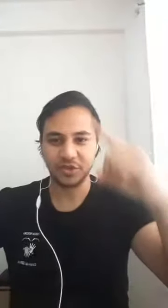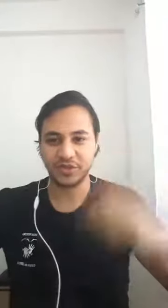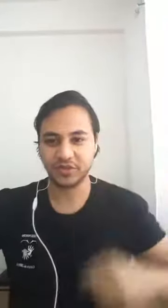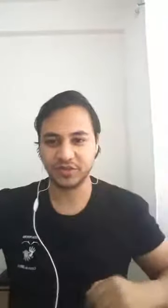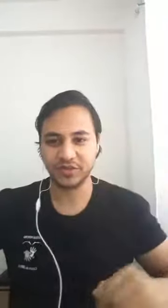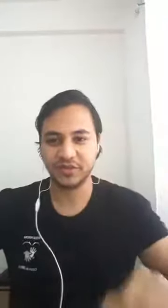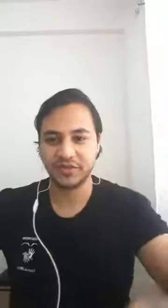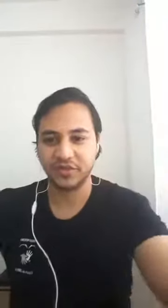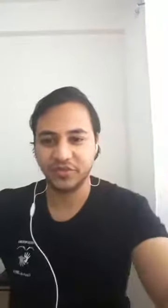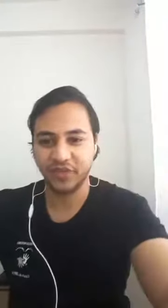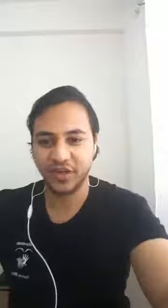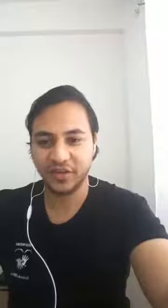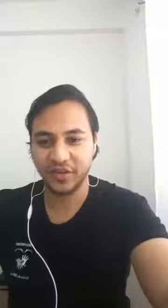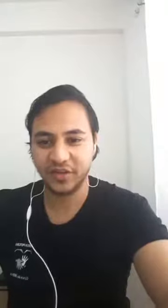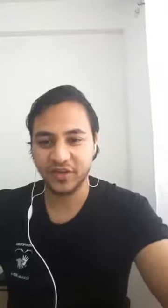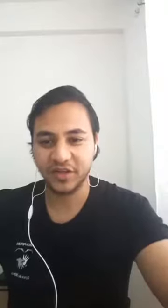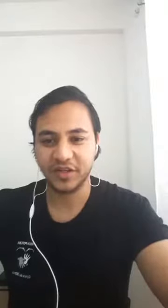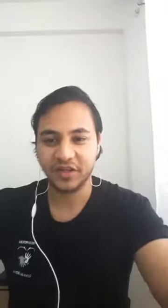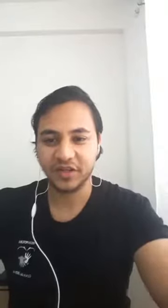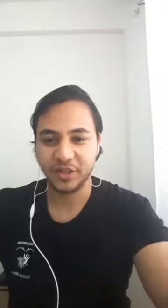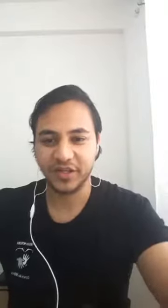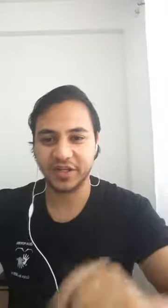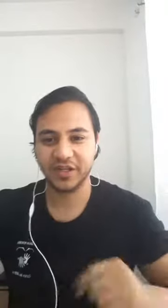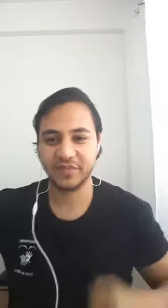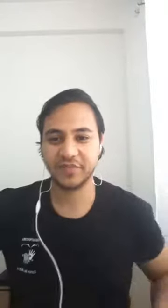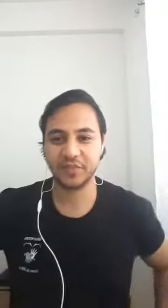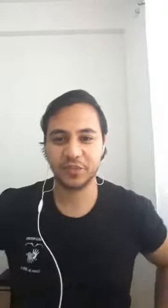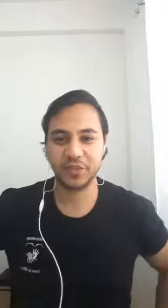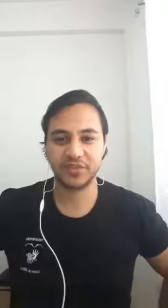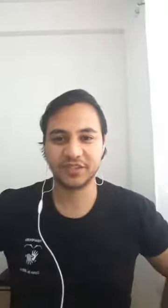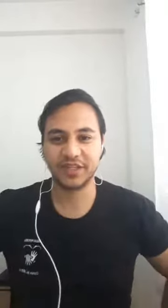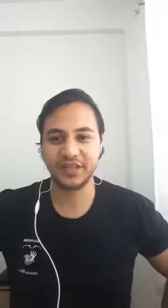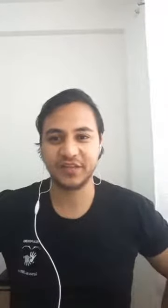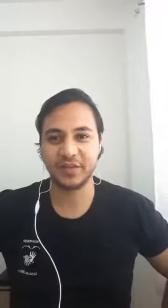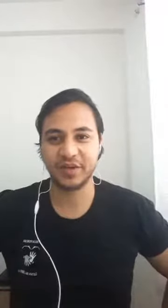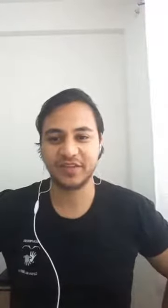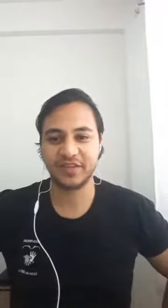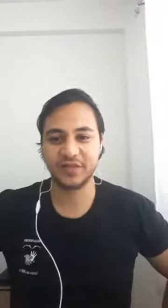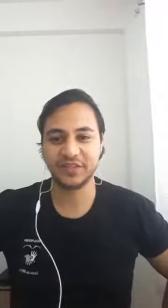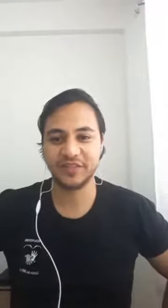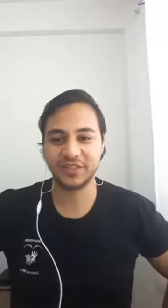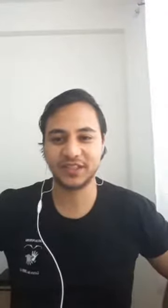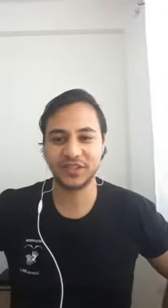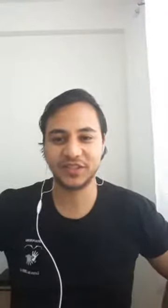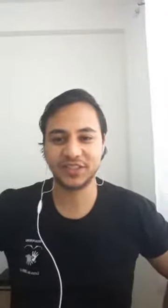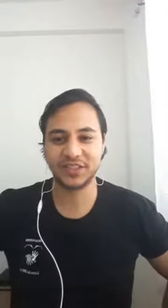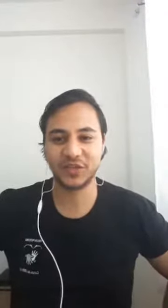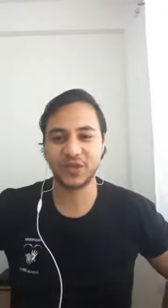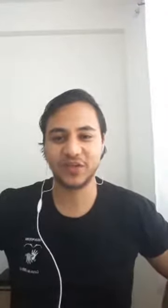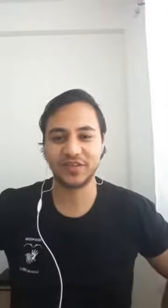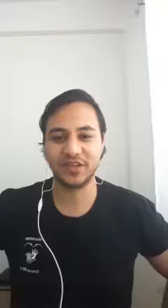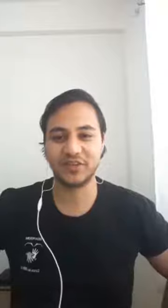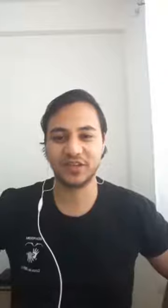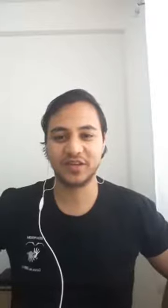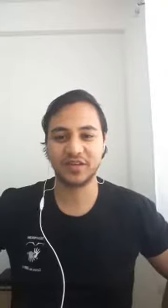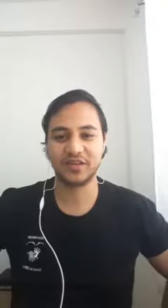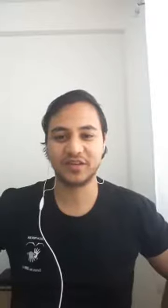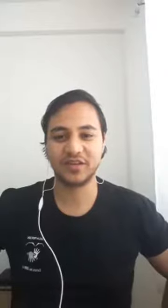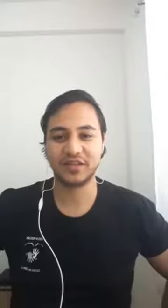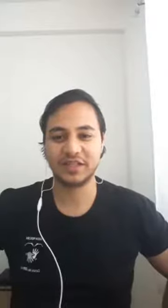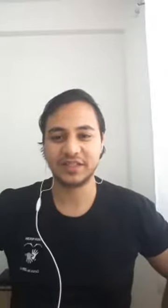Bom dia a todos. Não vem, então? Janaína, vou pedir para você, se aparecer para você fazer a solicitação, que eu aceito